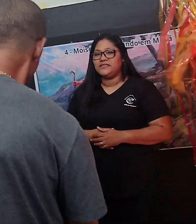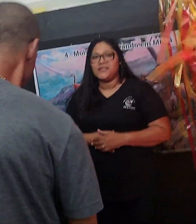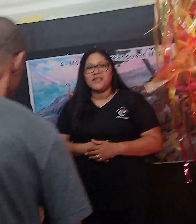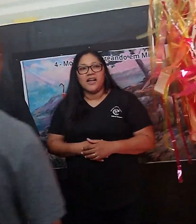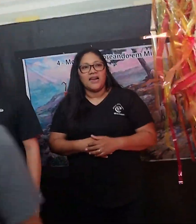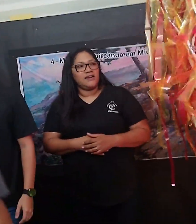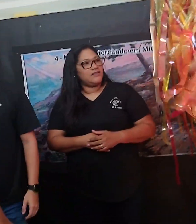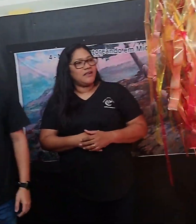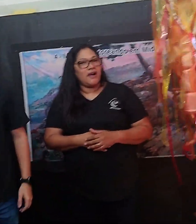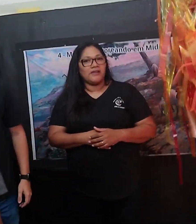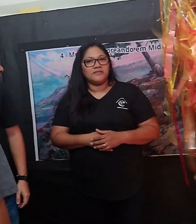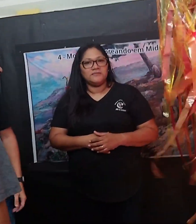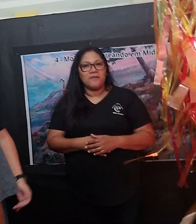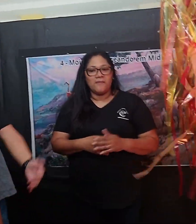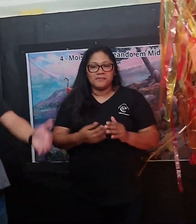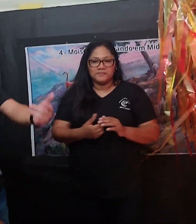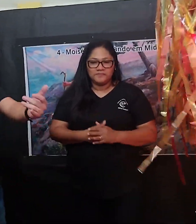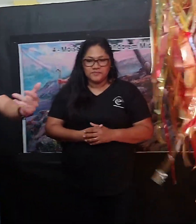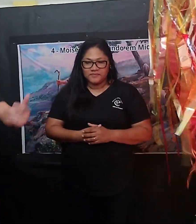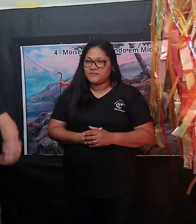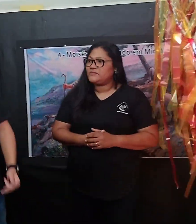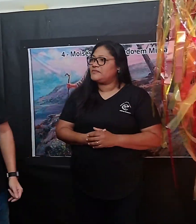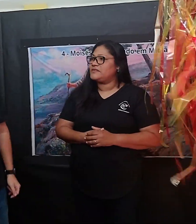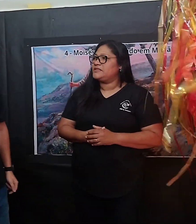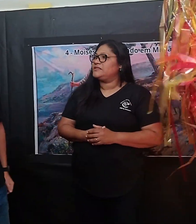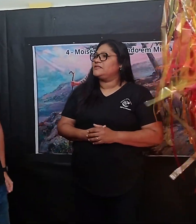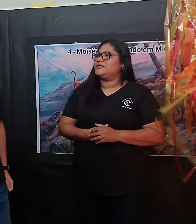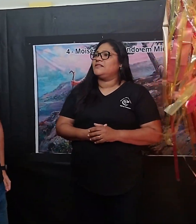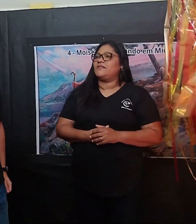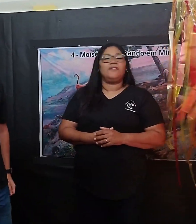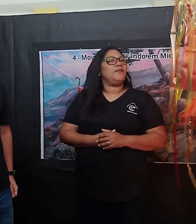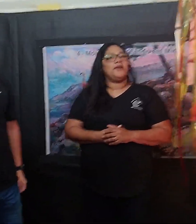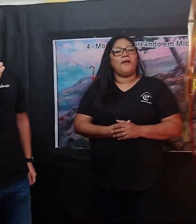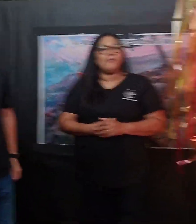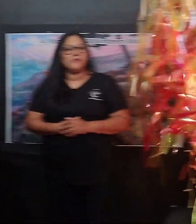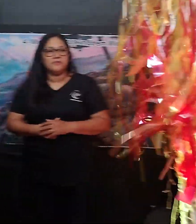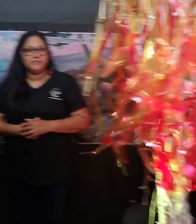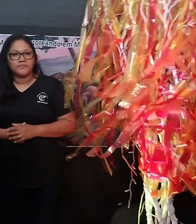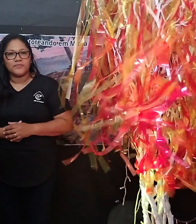Aí, Gislaine. Vem pra cá, pessoal.